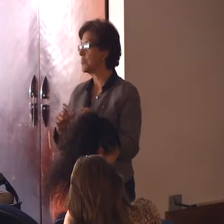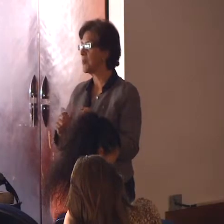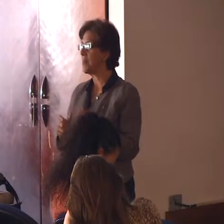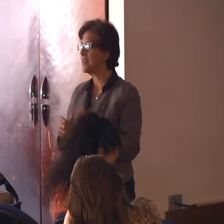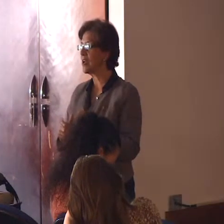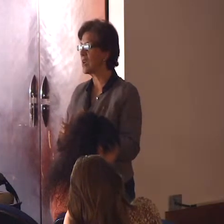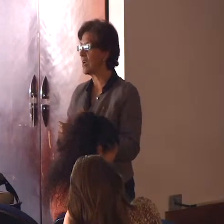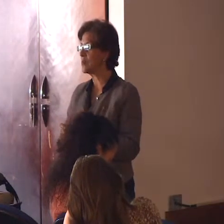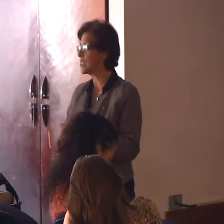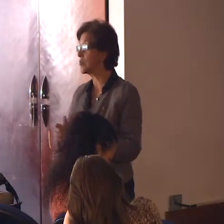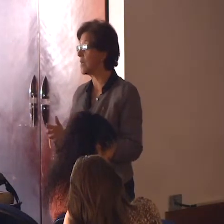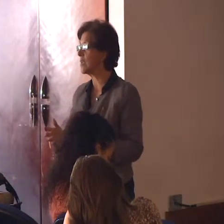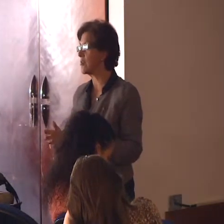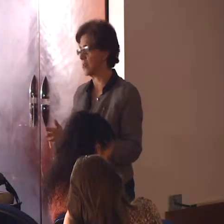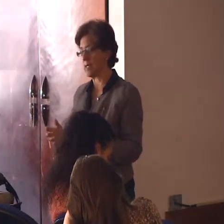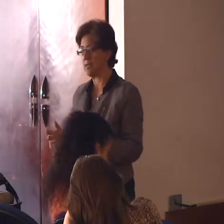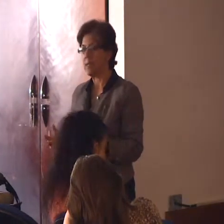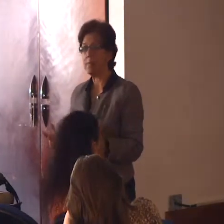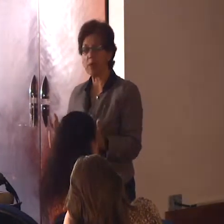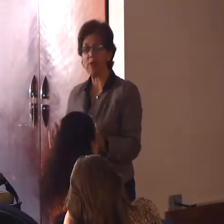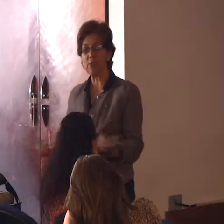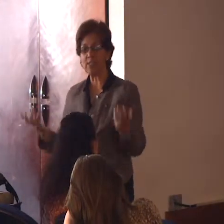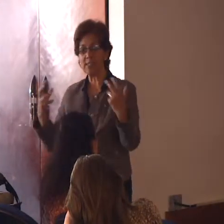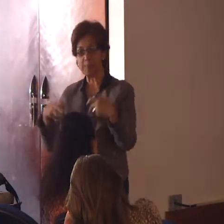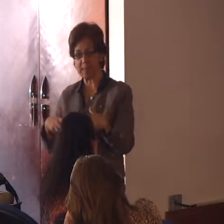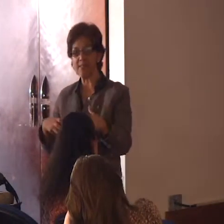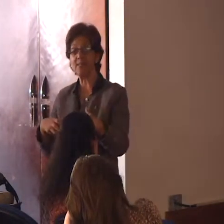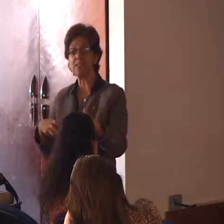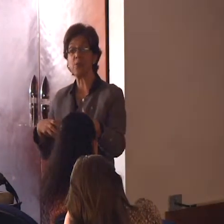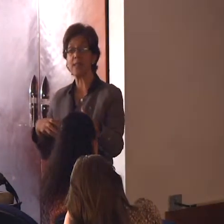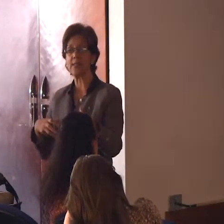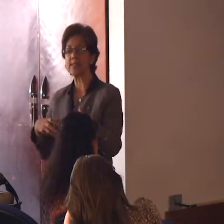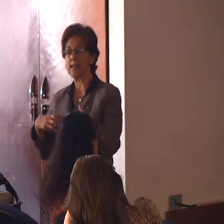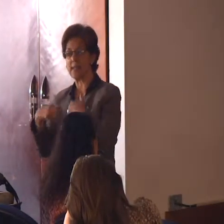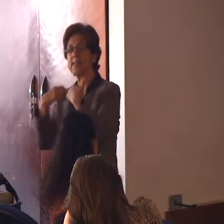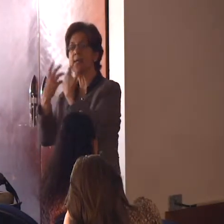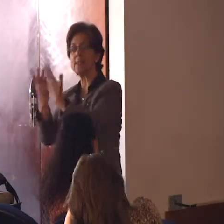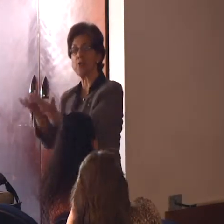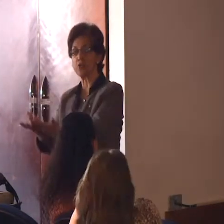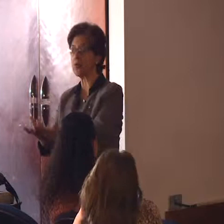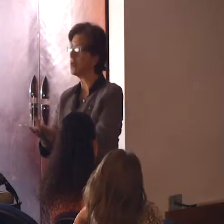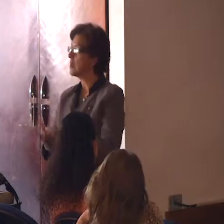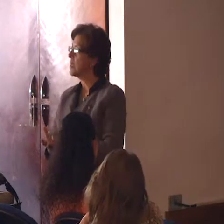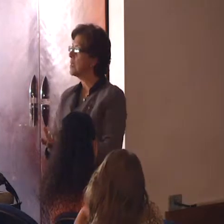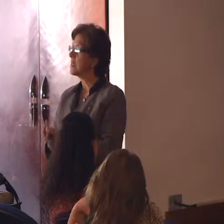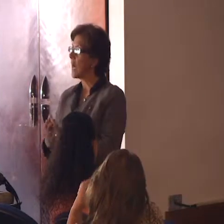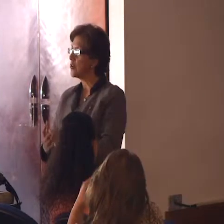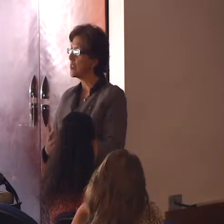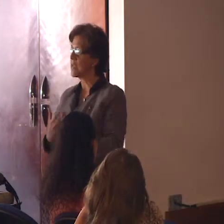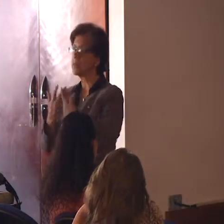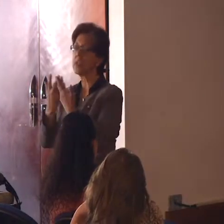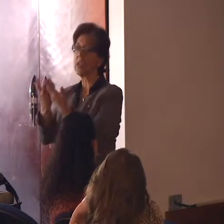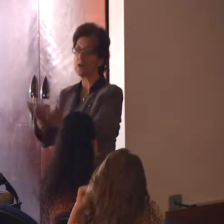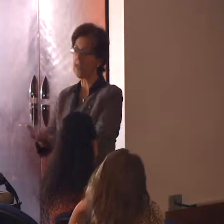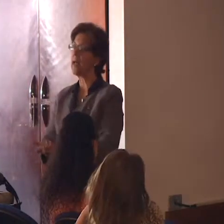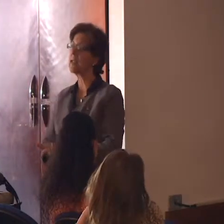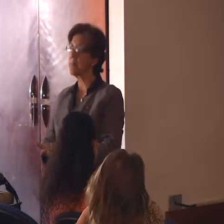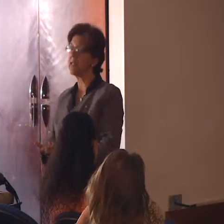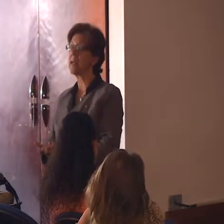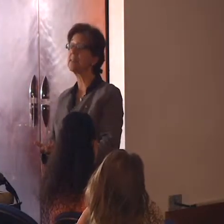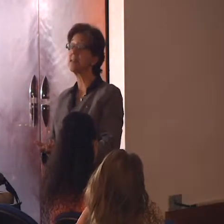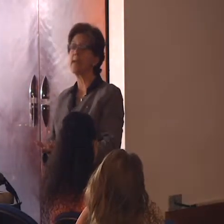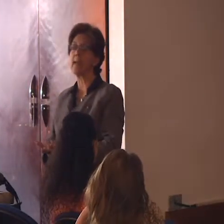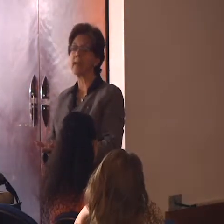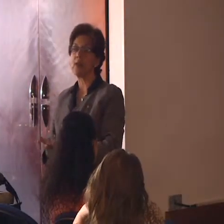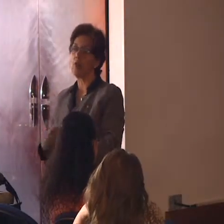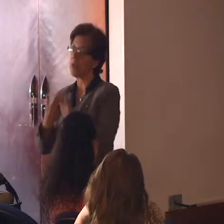expectativas son muy bajas, pues obviamente lo que hagamos es cualquier cosa, pero cuando las expectativas son altas hacia ese otro, y ahí nos